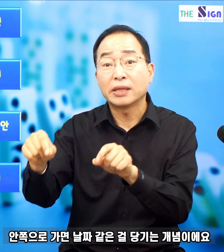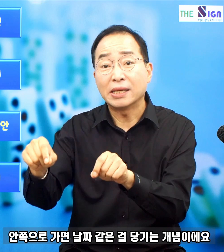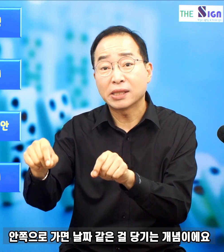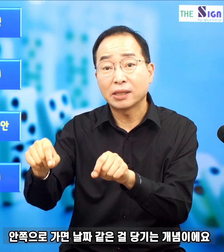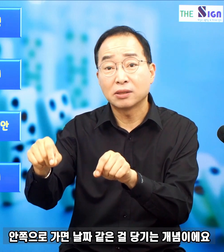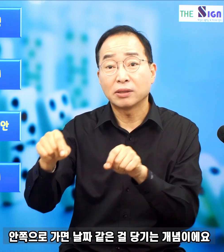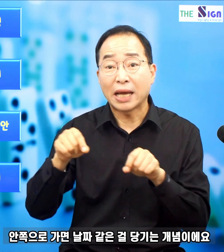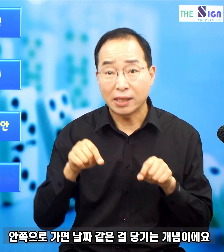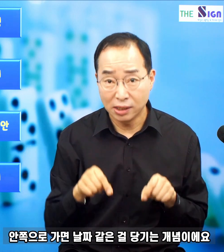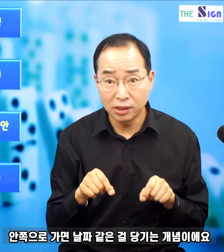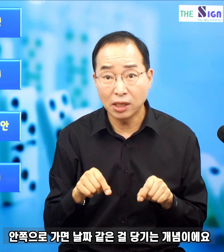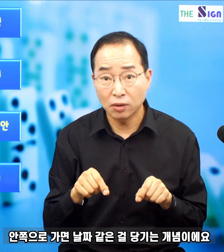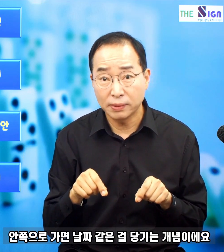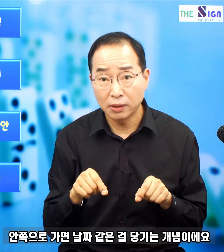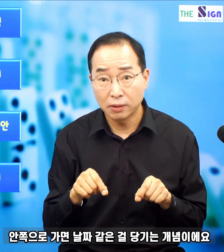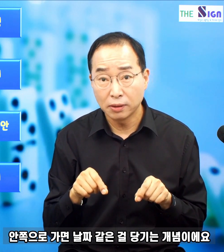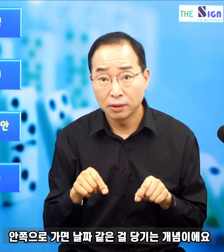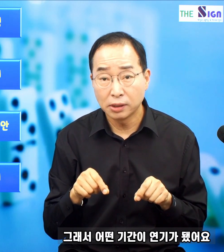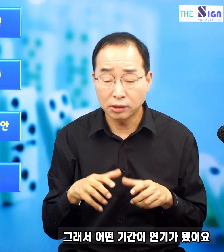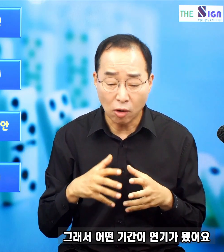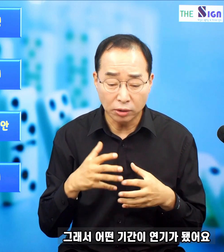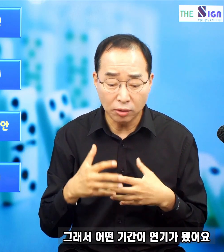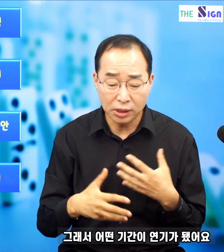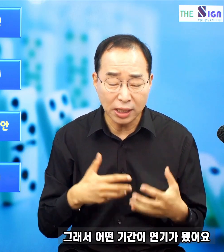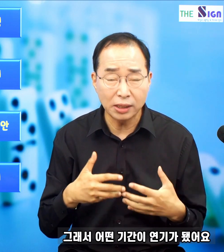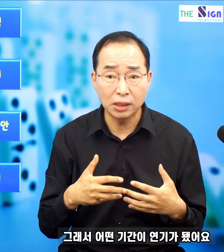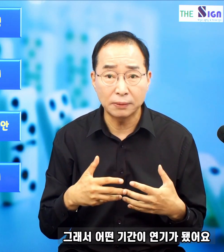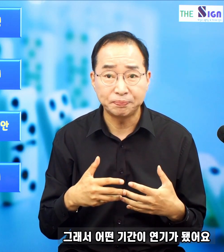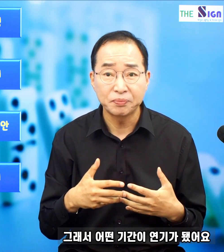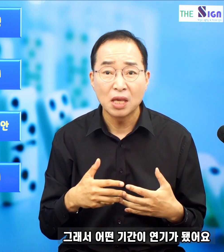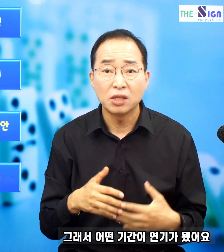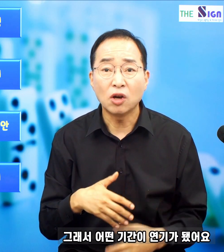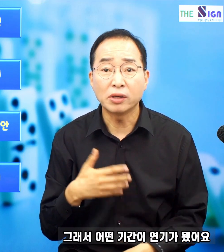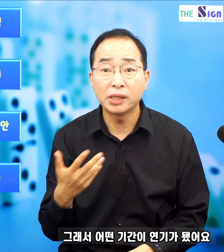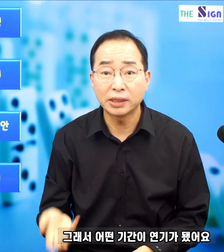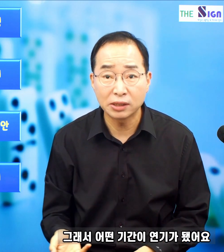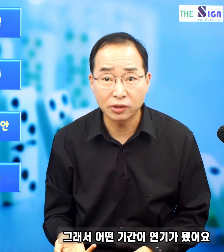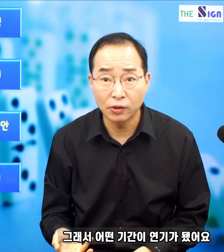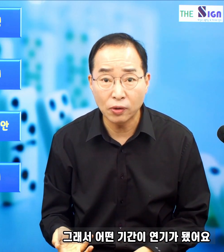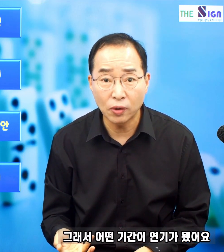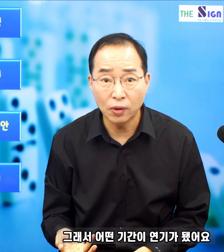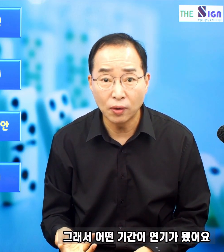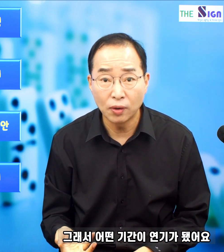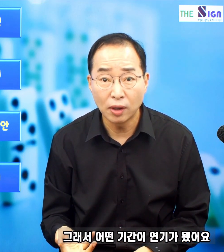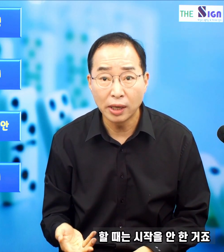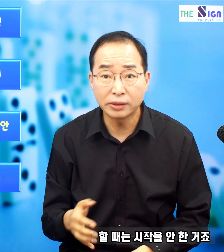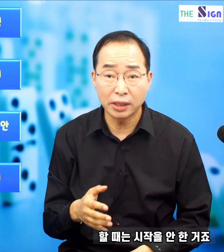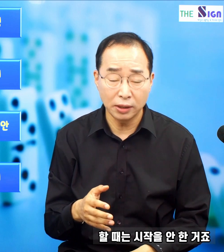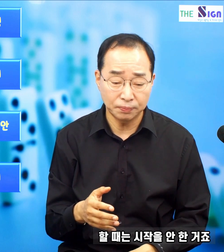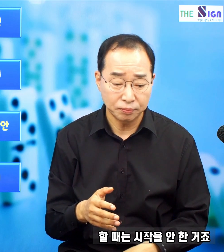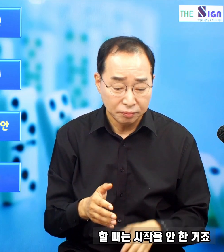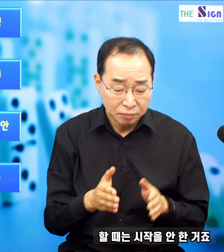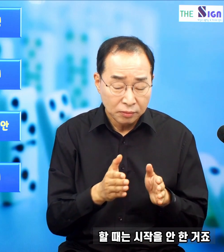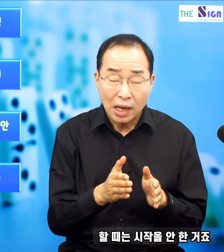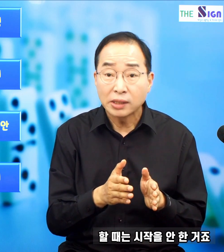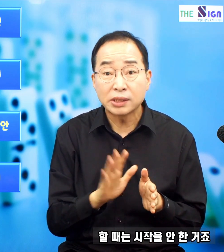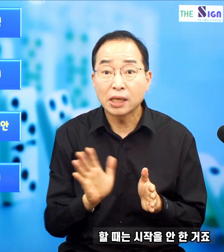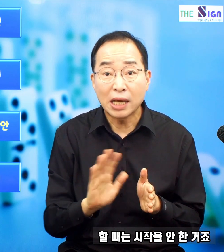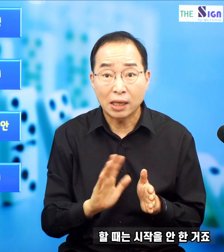날짜 같은 걸 당기는 개념이에요. 그래서 어떤 기간이 연기가 됐어요 할 때는 시작을 안 한